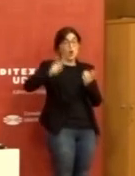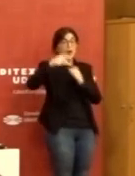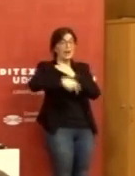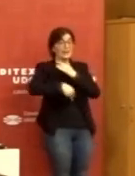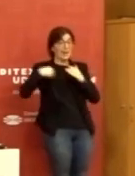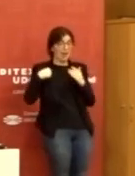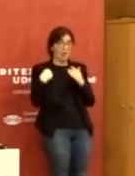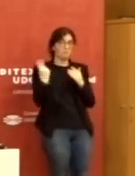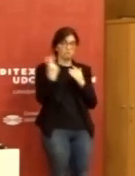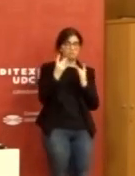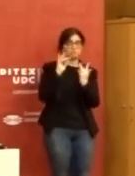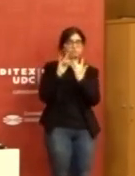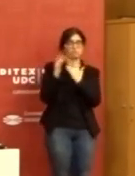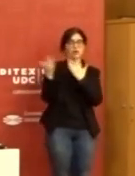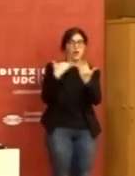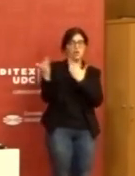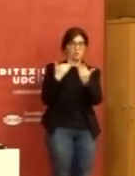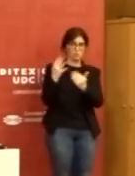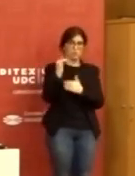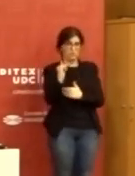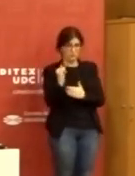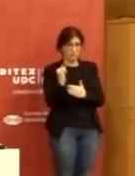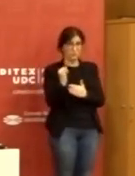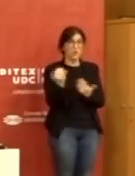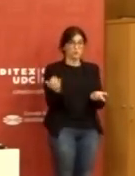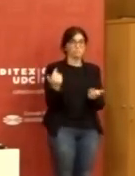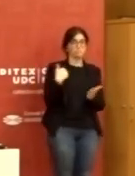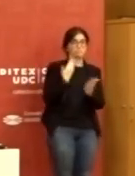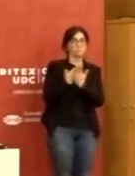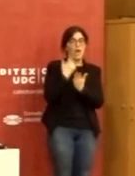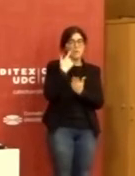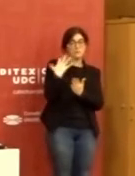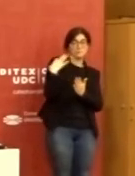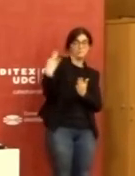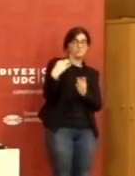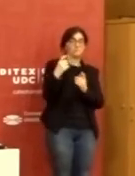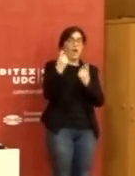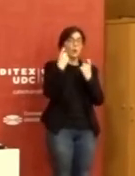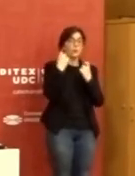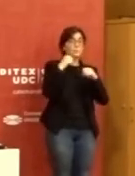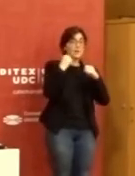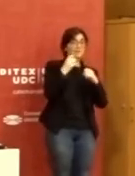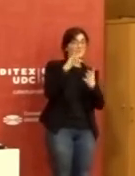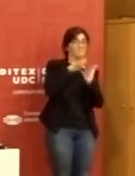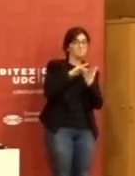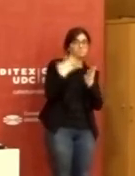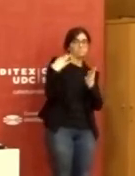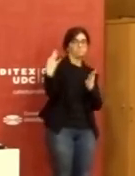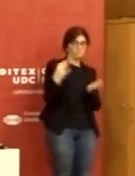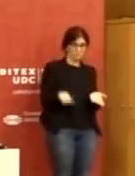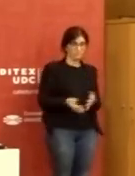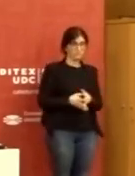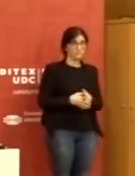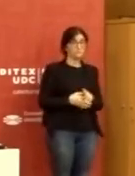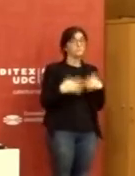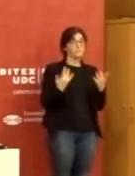fui, les propusimos que cogieran a alguno de nuestros alumnos en prácticas. Y cuando hablé con la